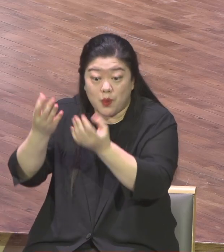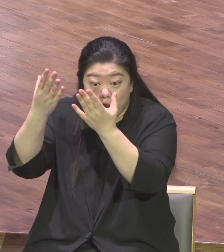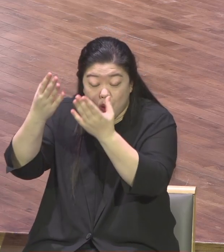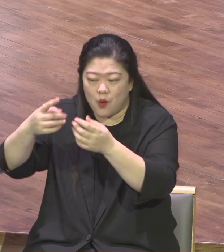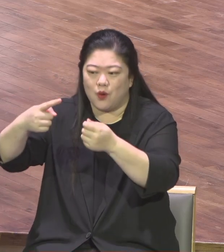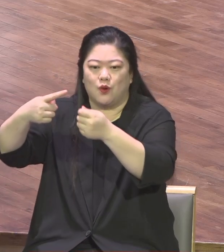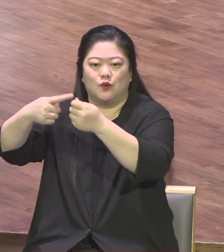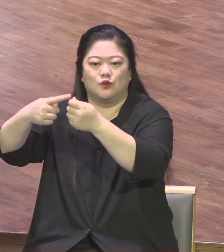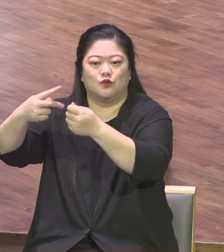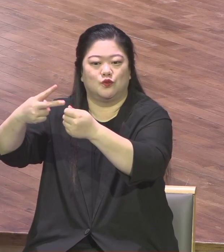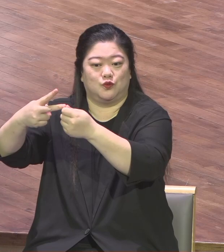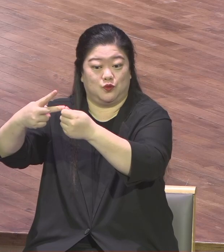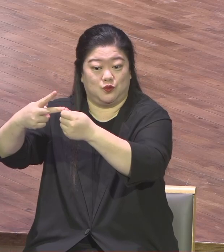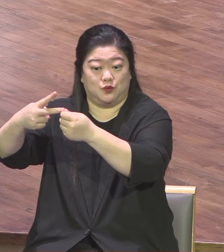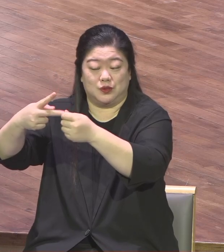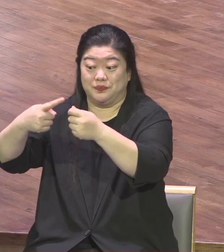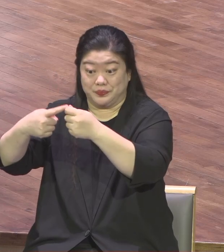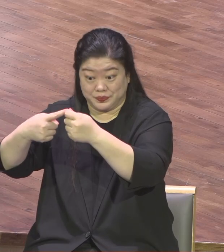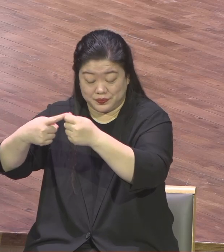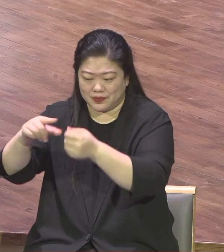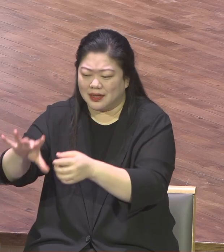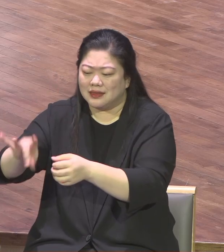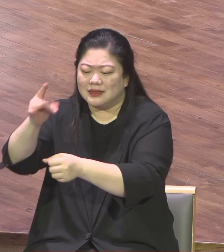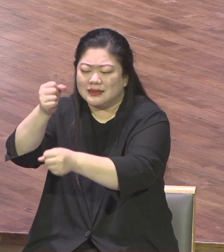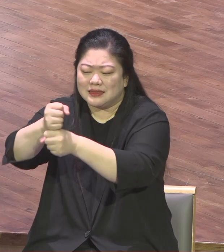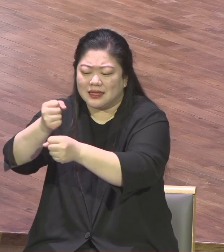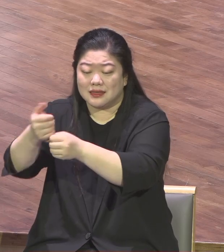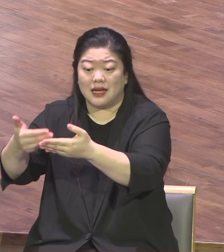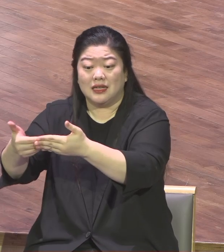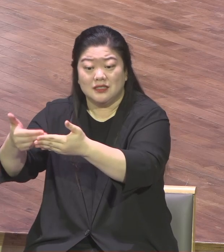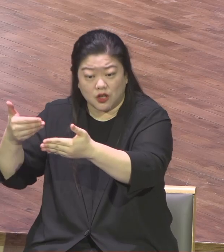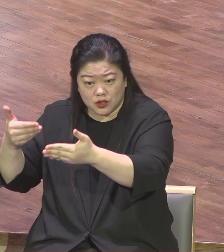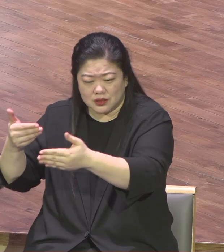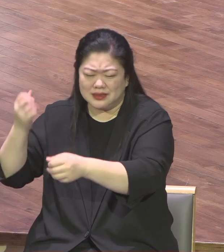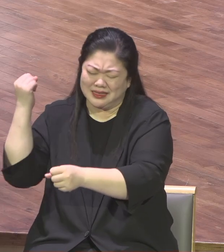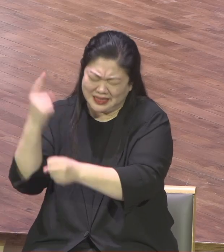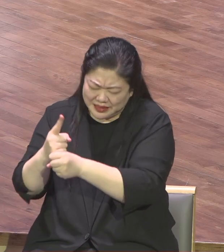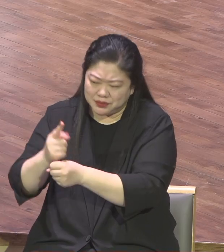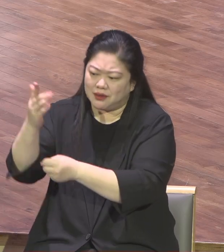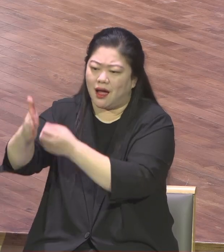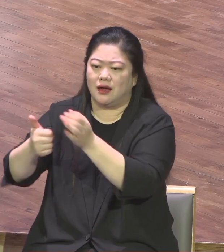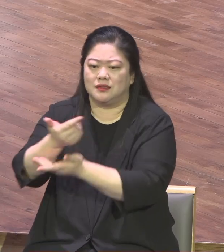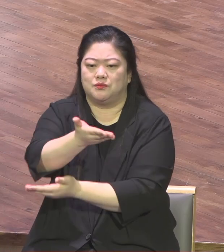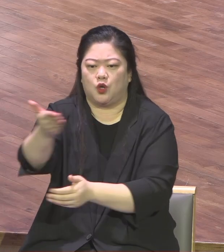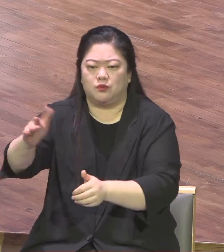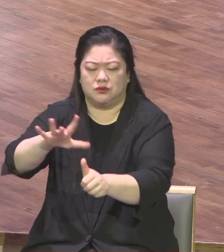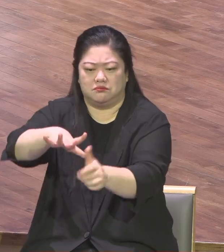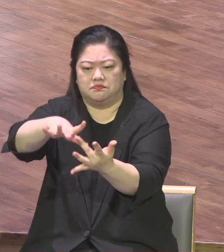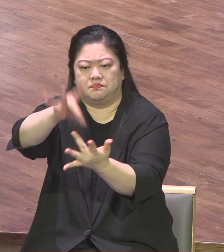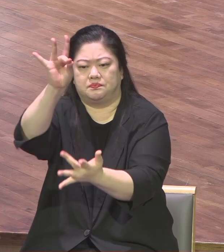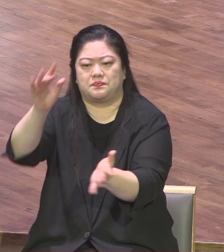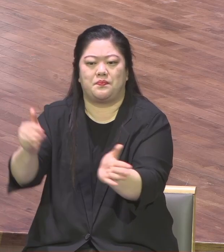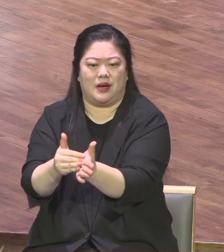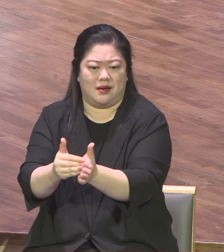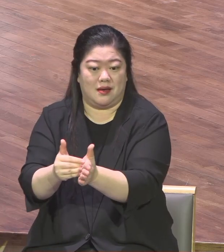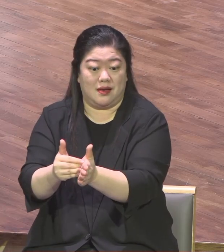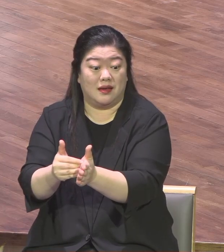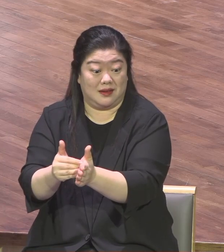뭐냐 창세전에 하나님이 나를 택하셨다.